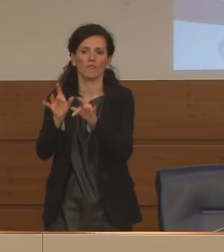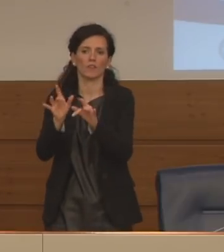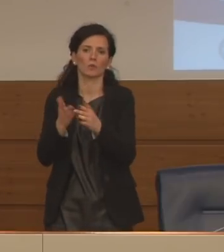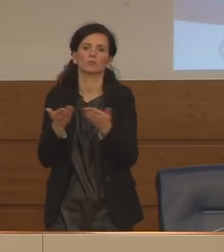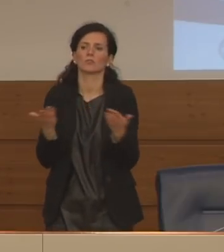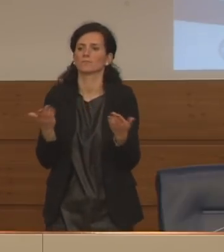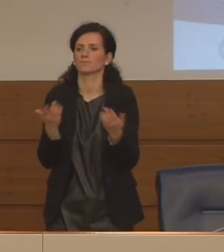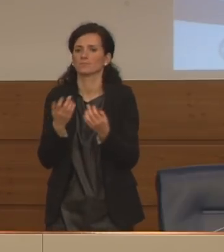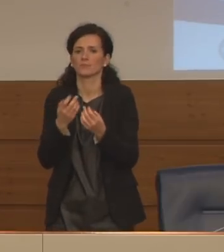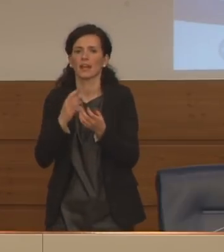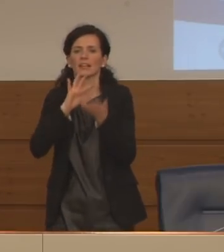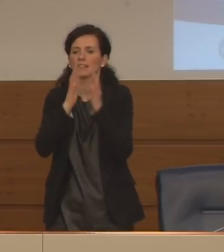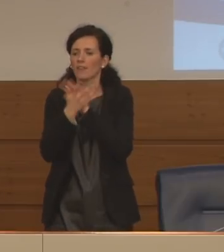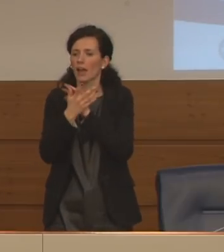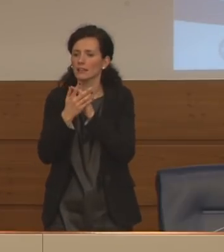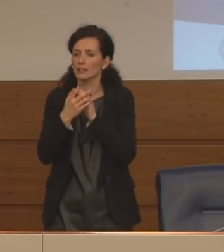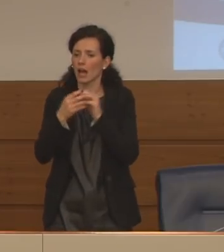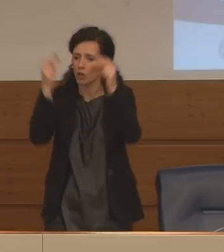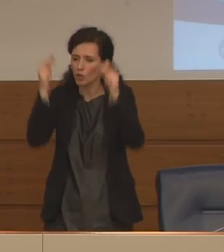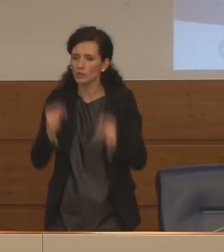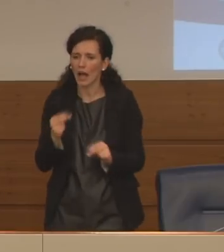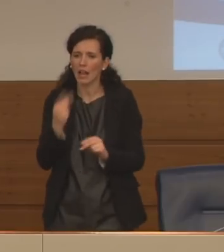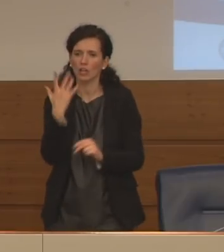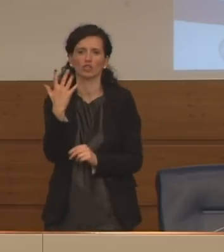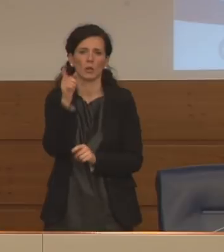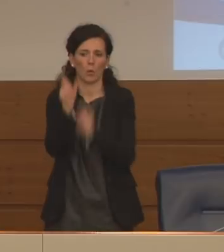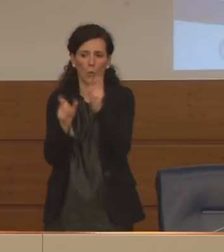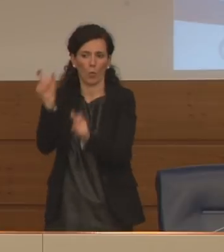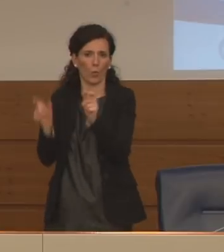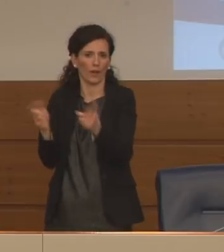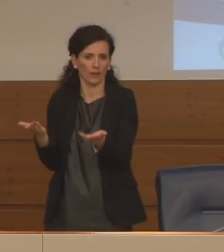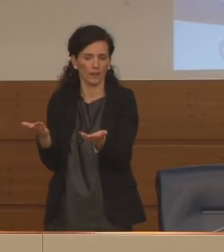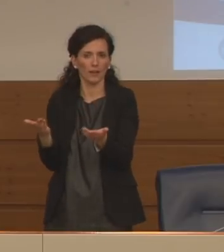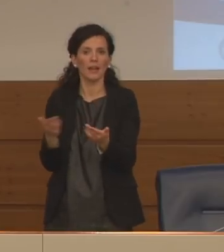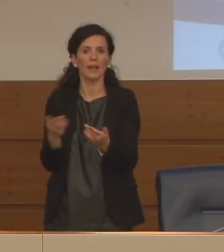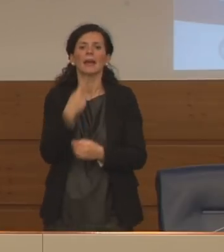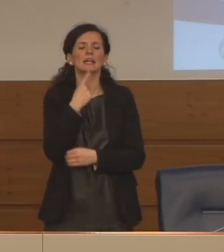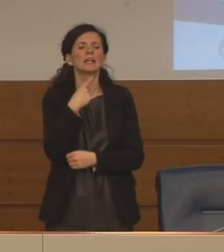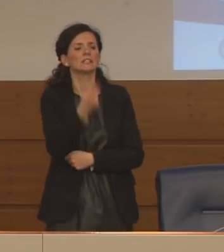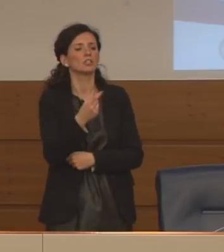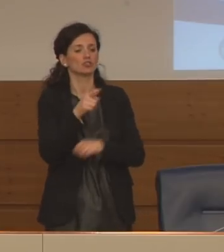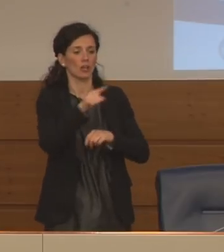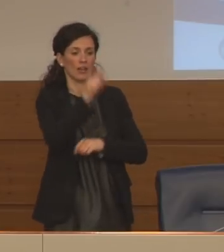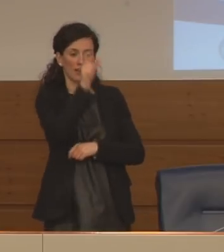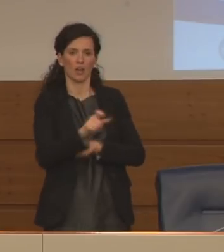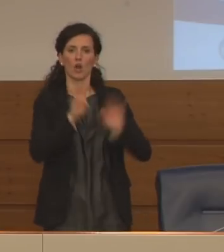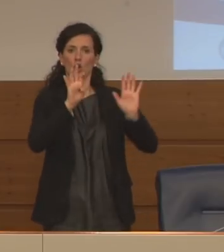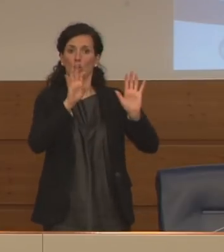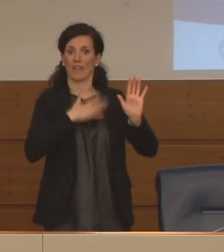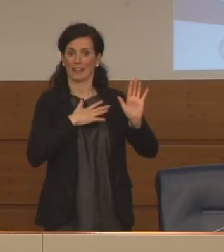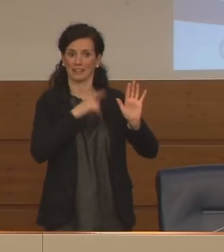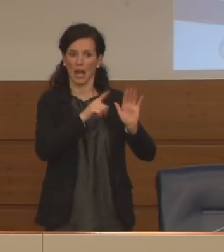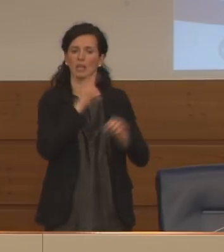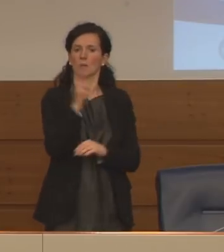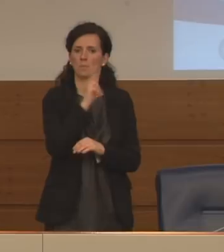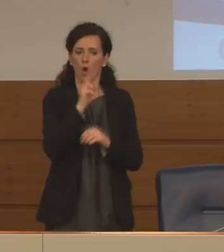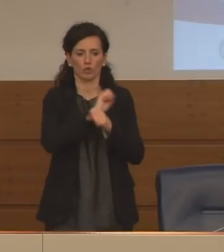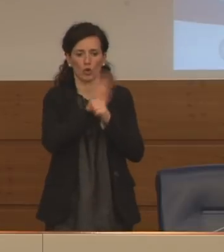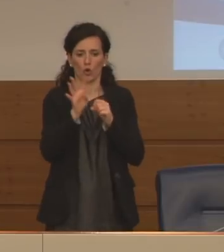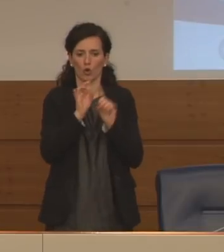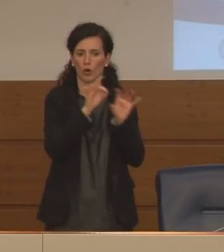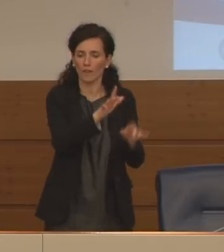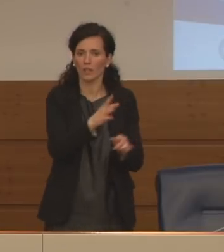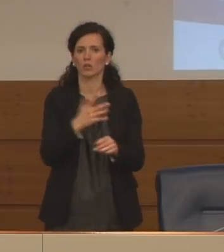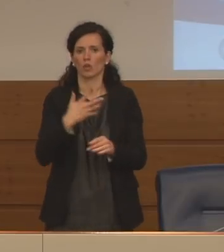cinque casi perché dicono che invece quel novantenne che è morto con il coronavirus ma la